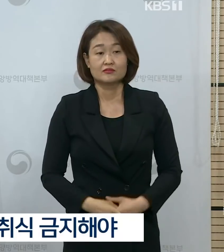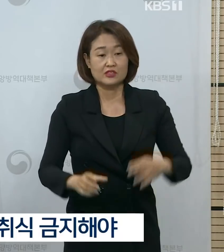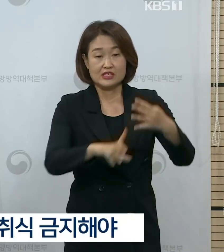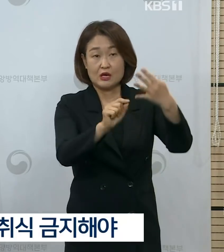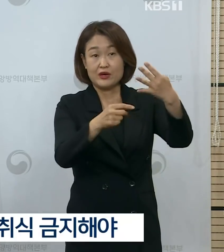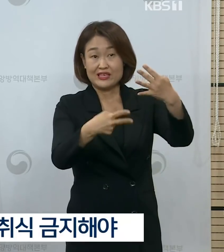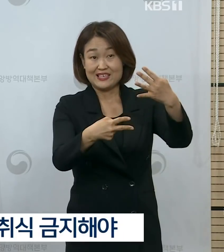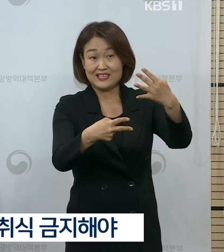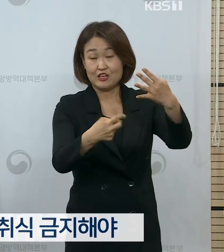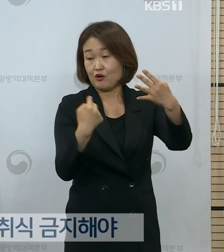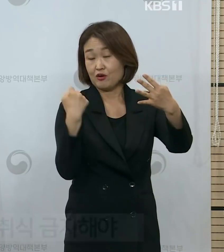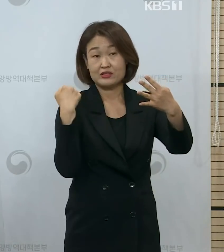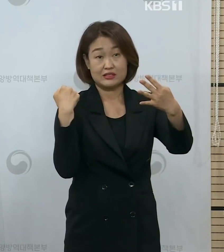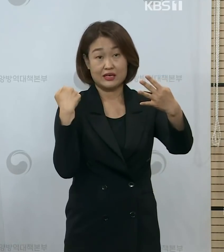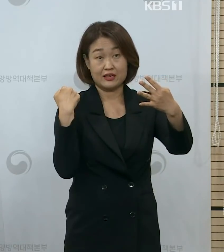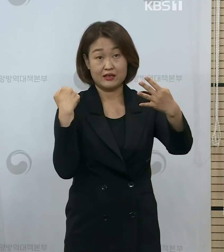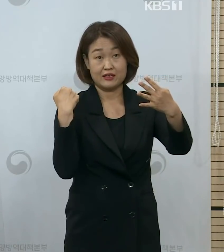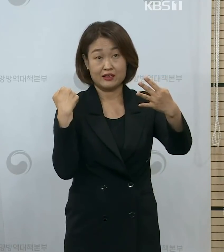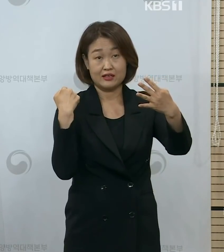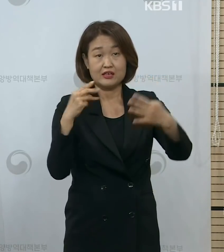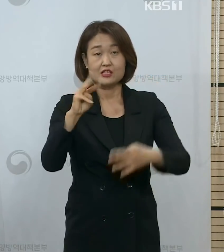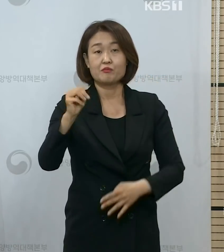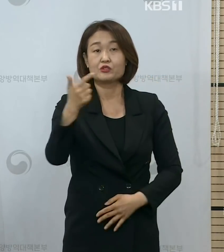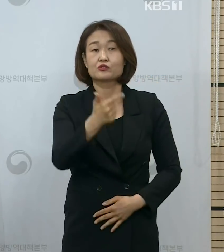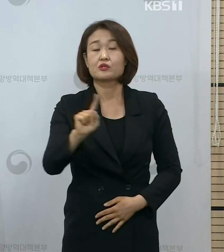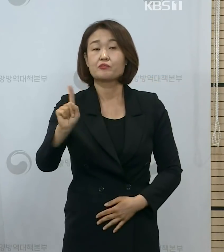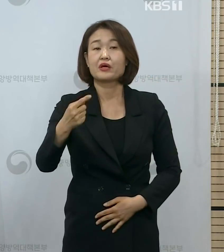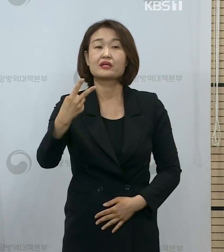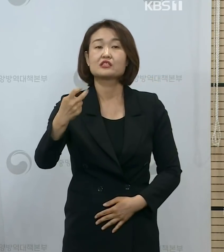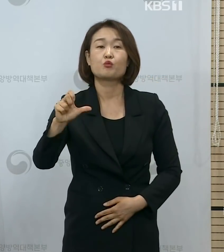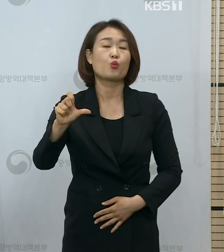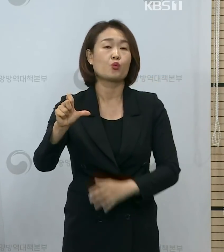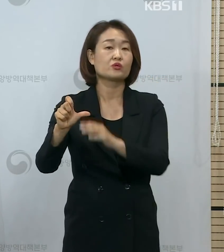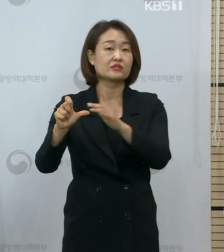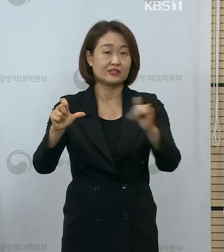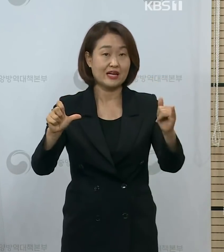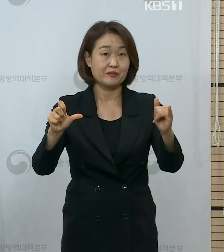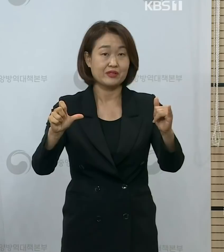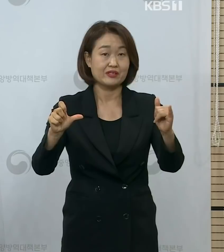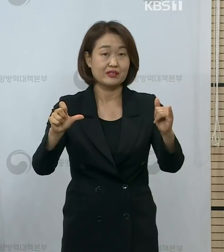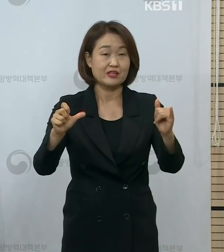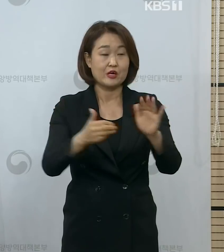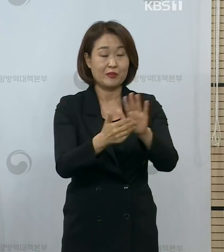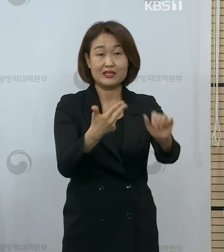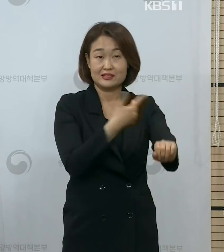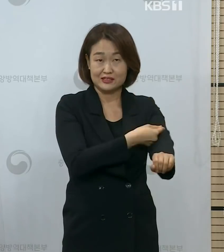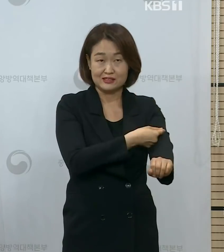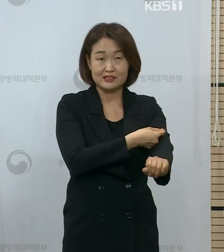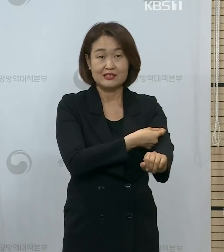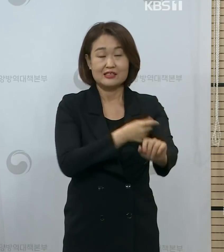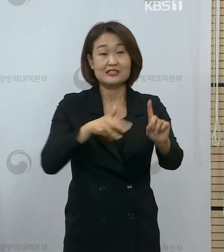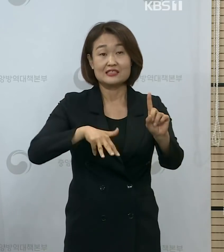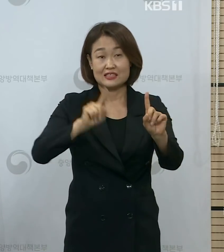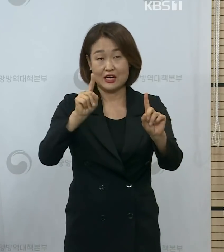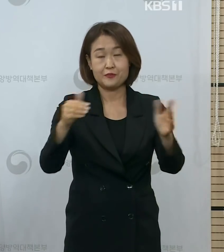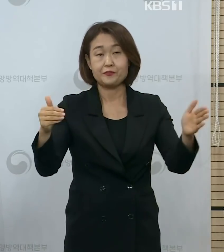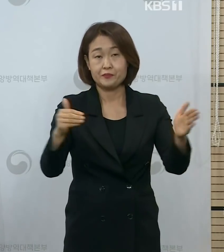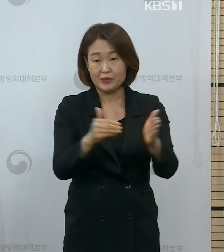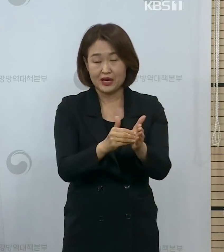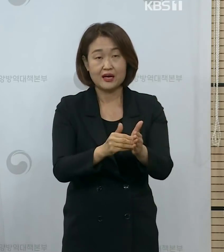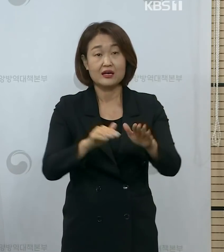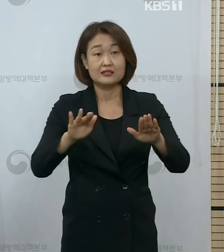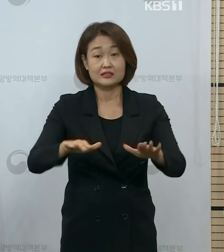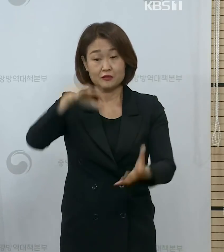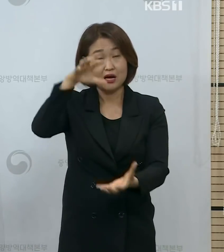4월 2일 기준으로 어제는 신규로 36,125명이 1차 신규 접종을 받으셔서